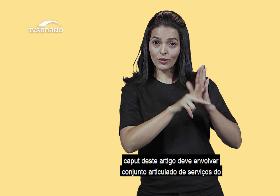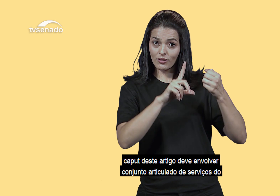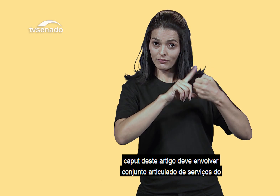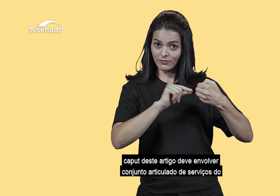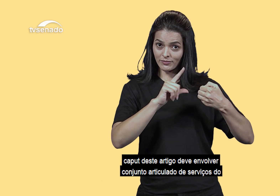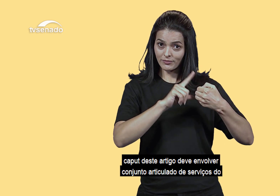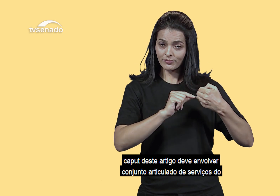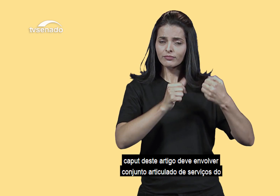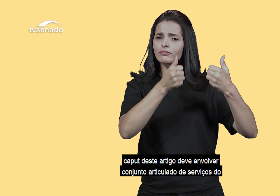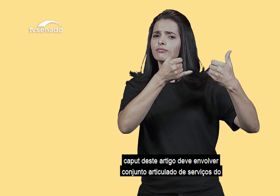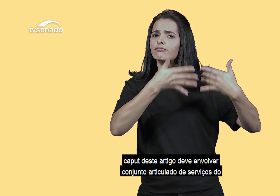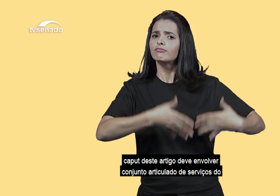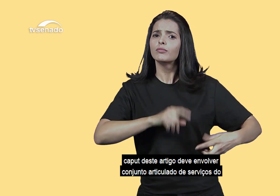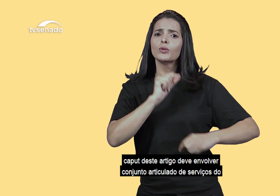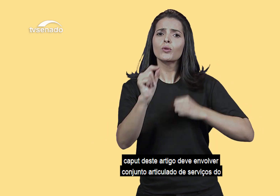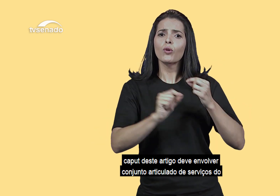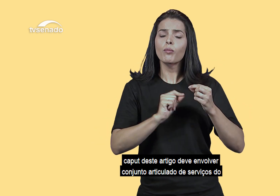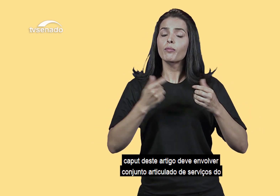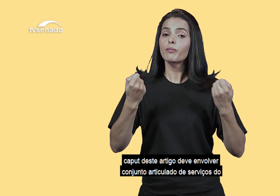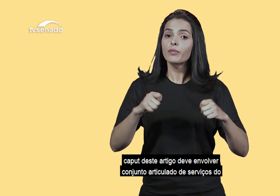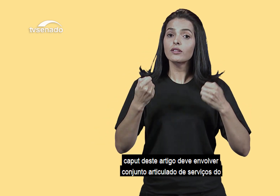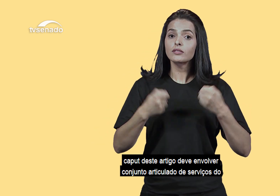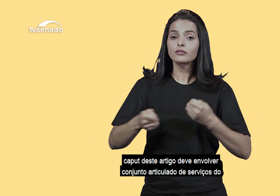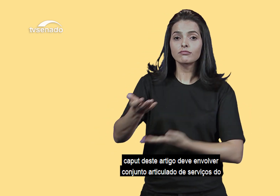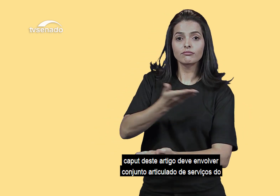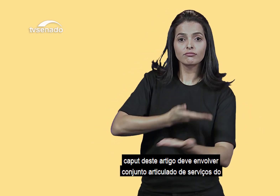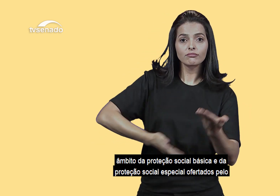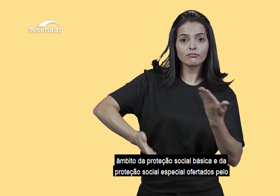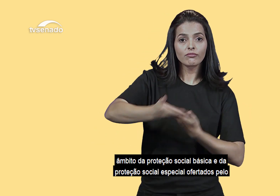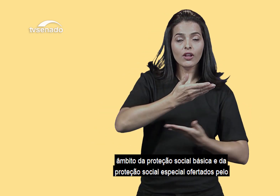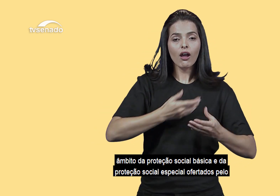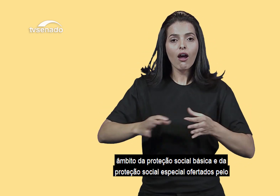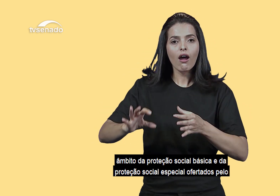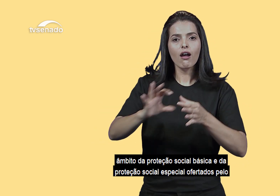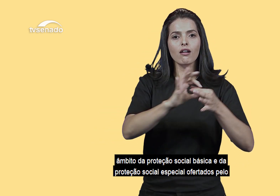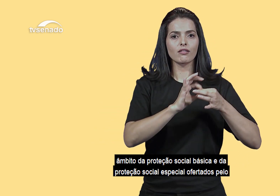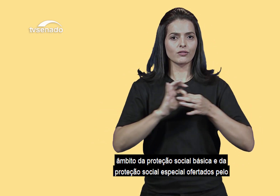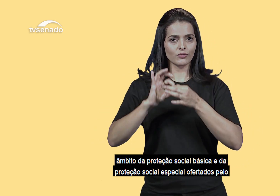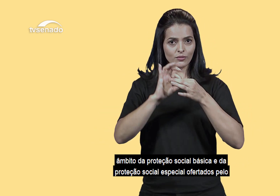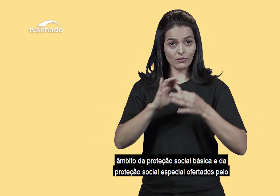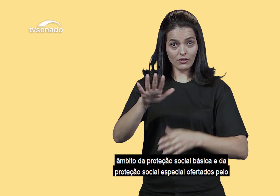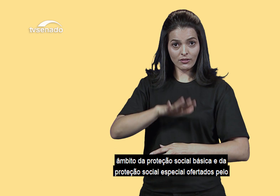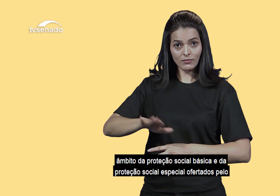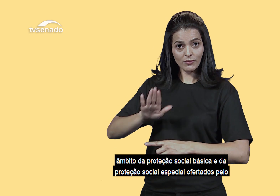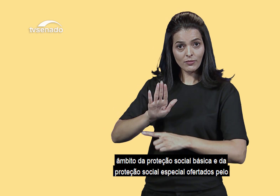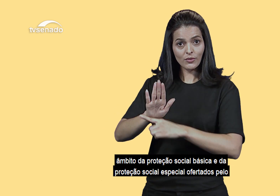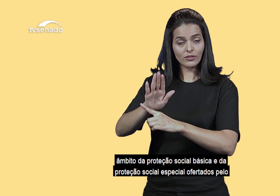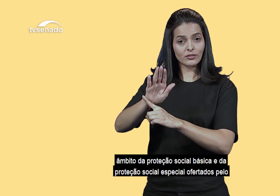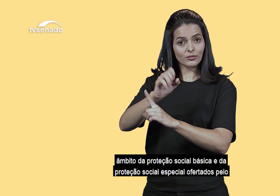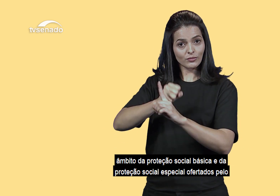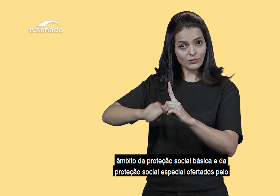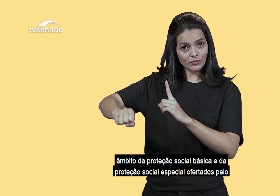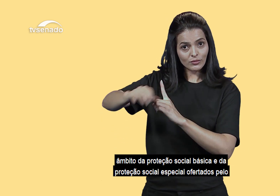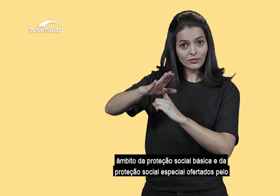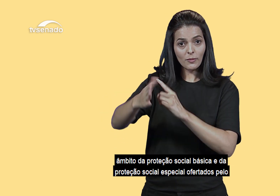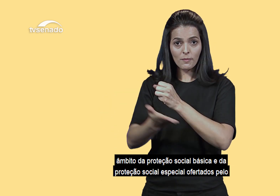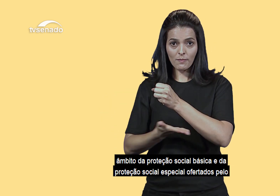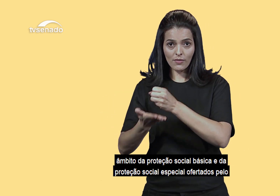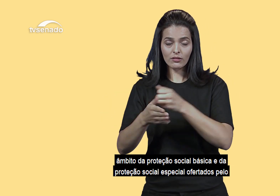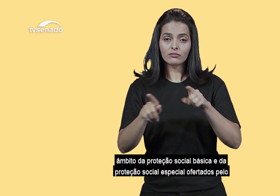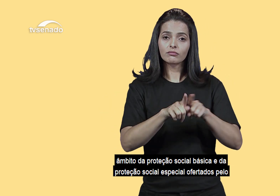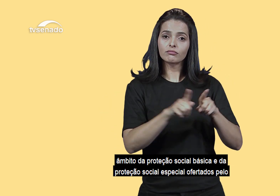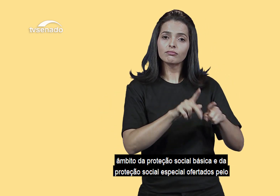deve envolver conjunto articulado de serviços do âmbito da proteção social básica e da proteção